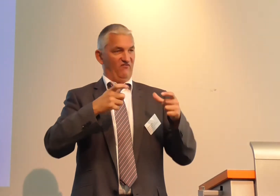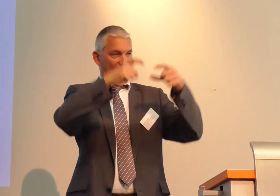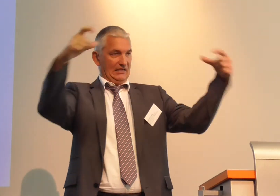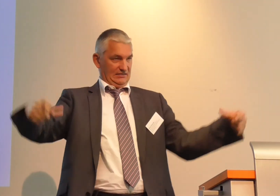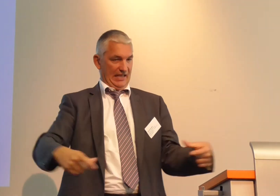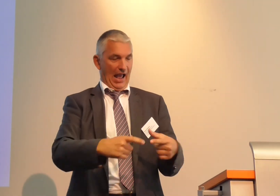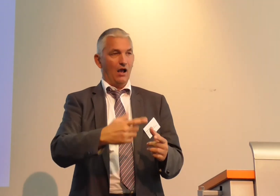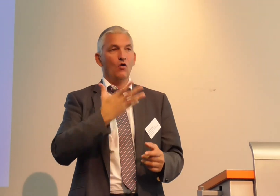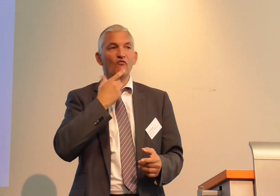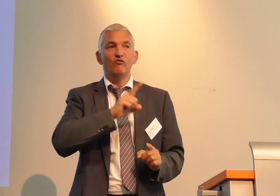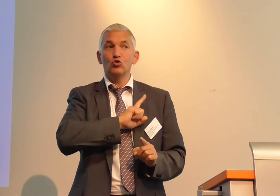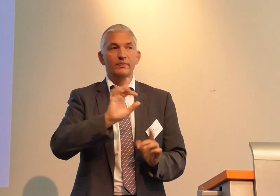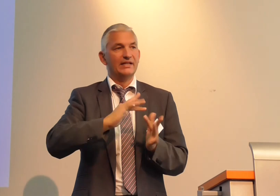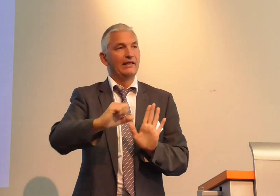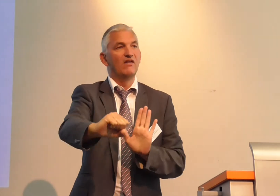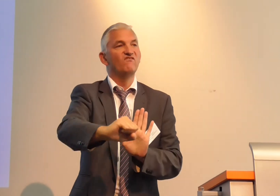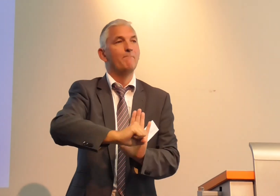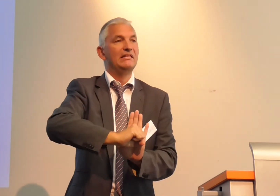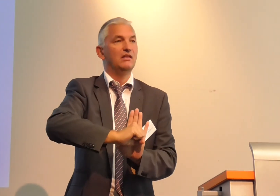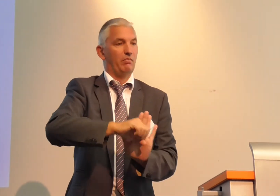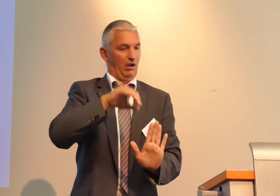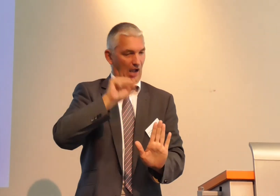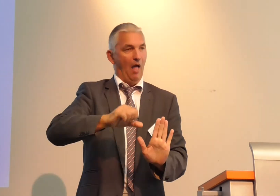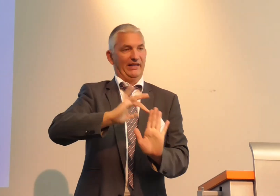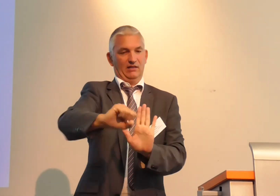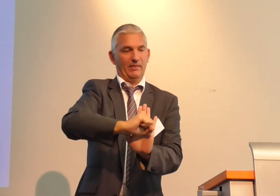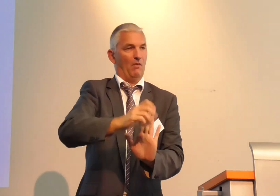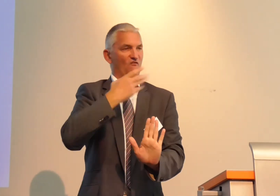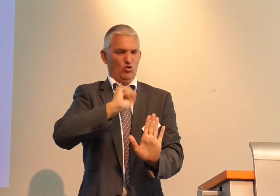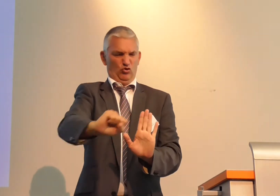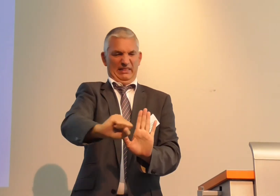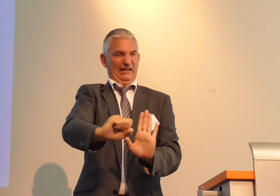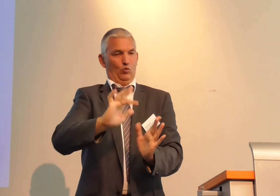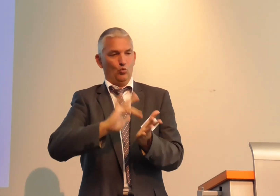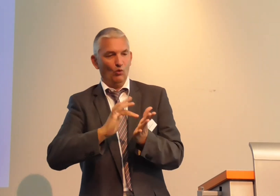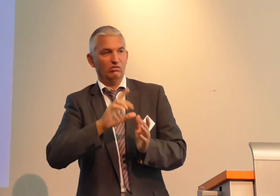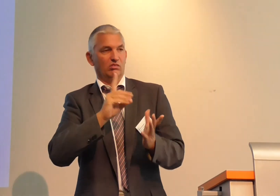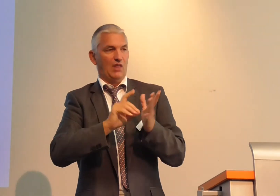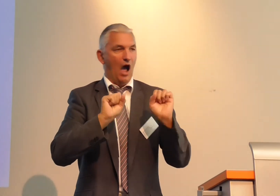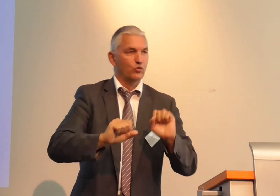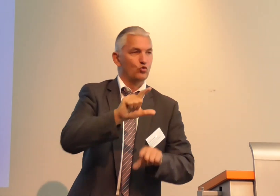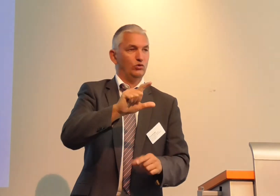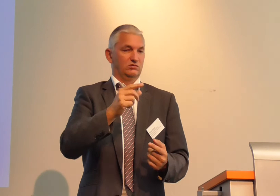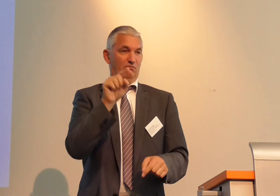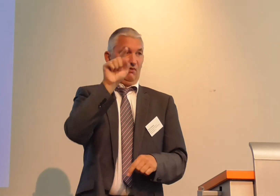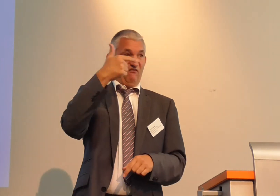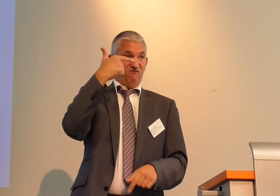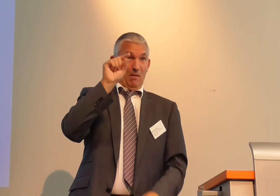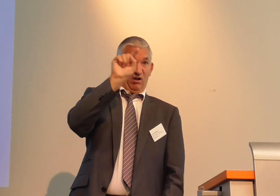Viele Leute haben einen Fernseher und wollen den nicht mit dem Internet verbinden, weil sie Angst haben vor dem